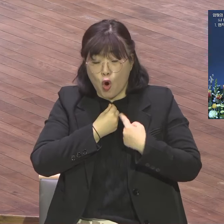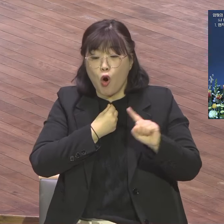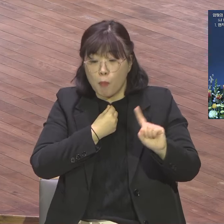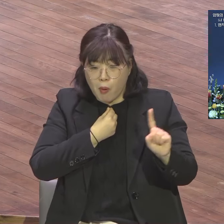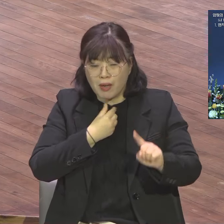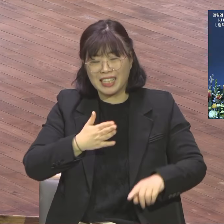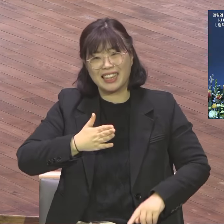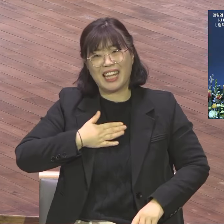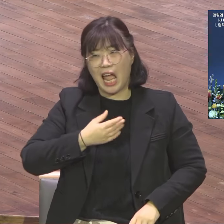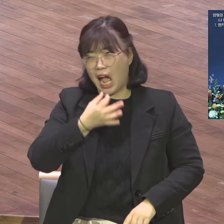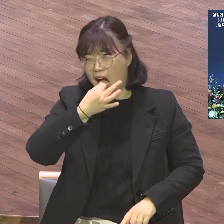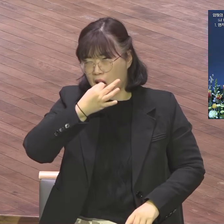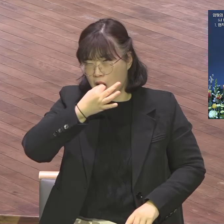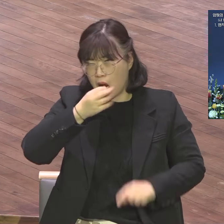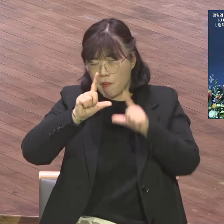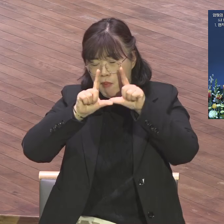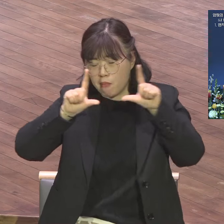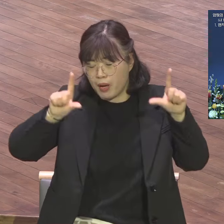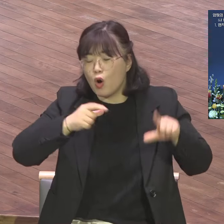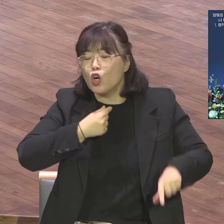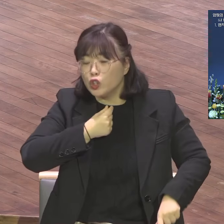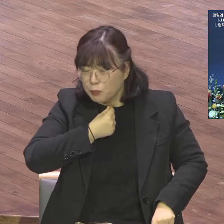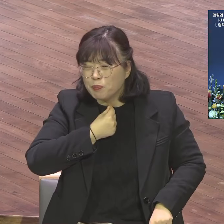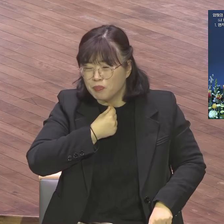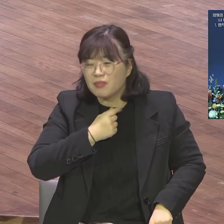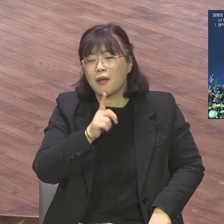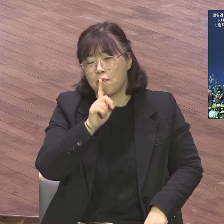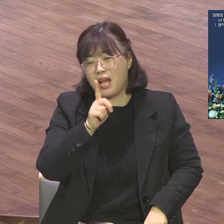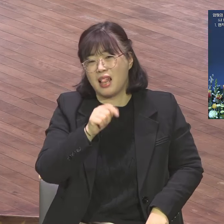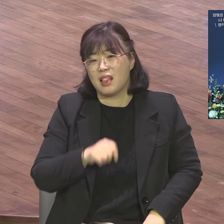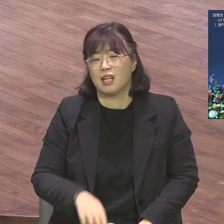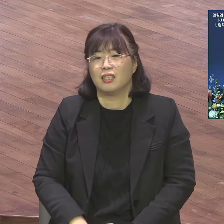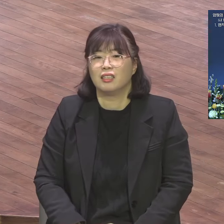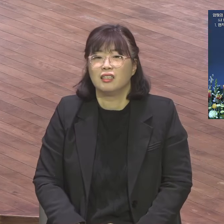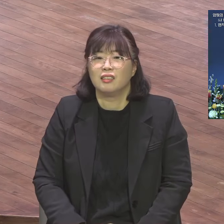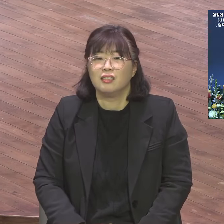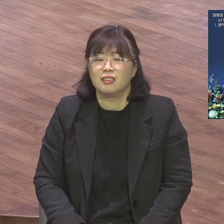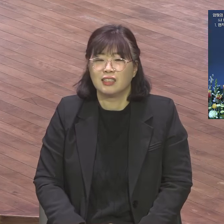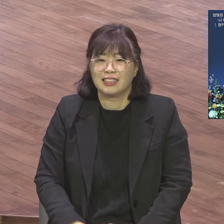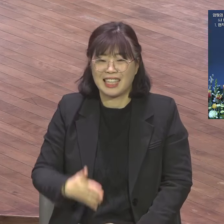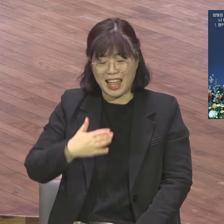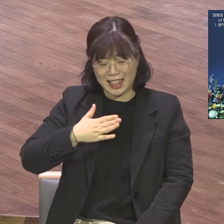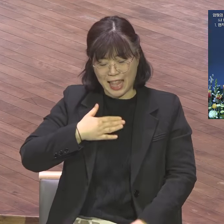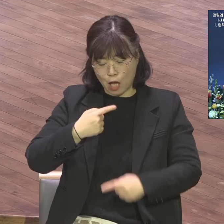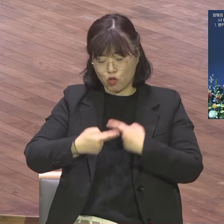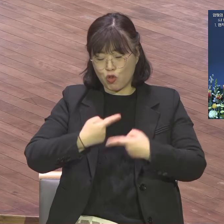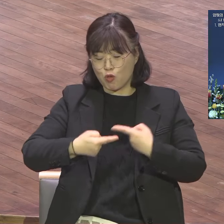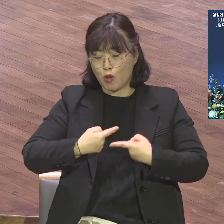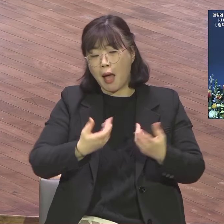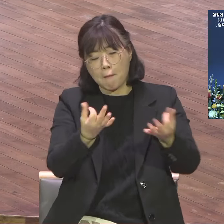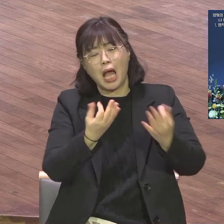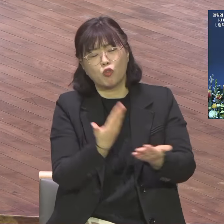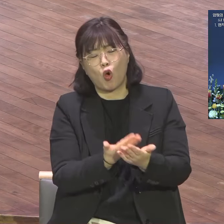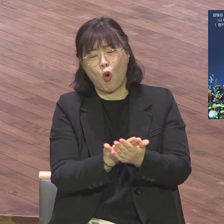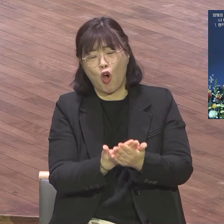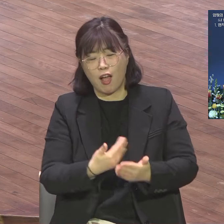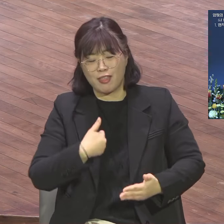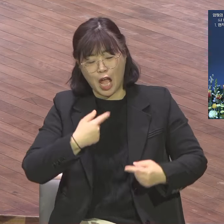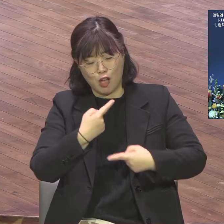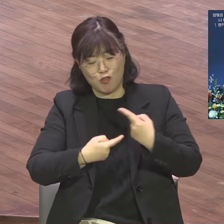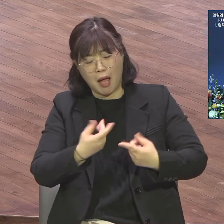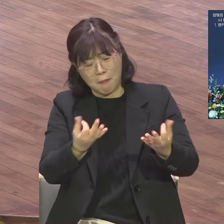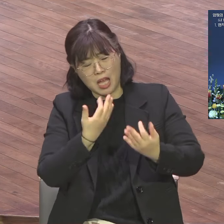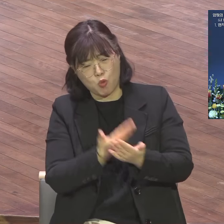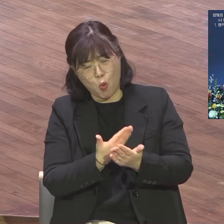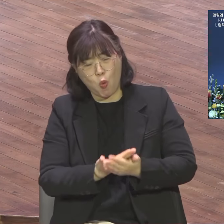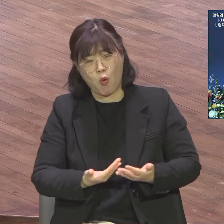아니에요. 자기 욕심이죠. 자기 파고, 자기 말, 자기 동기. 결국 자기를